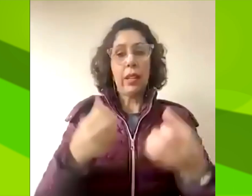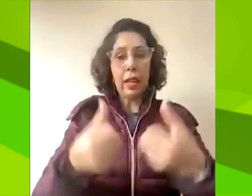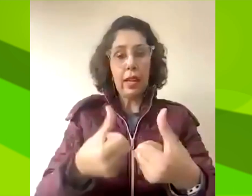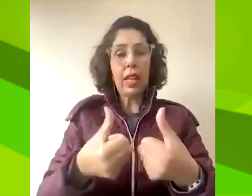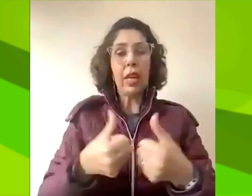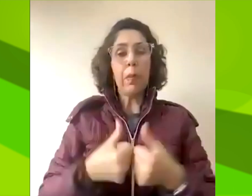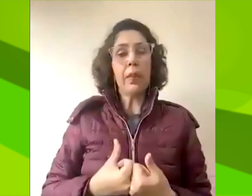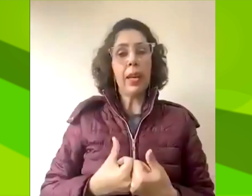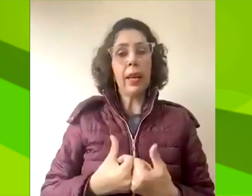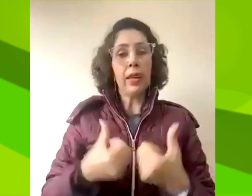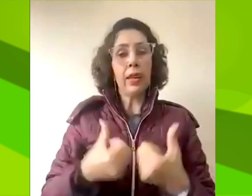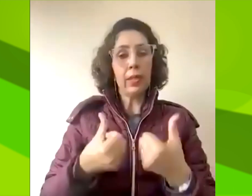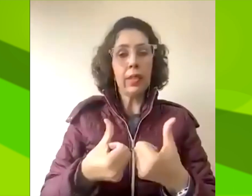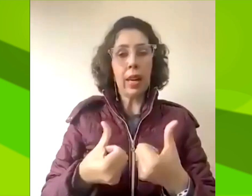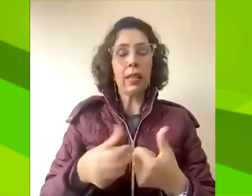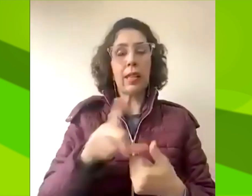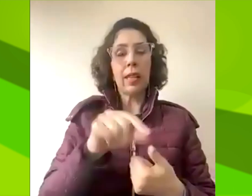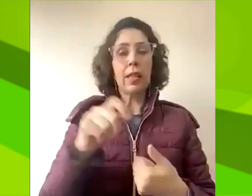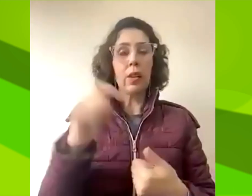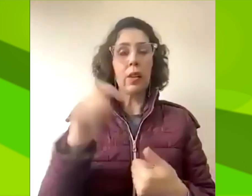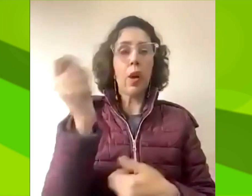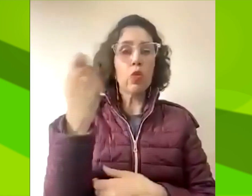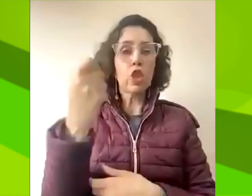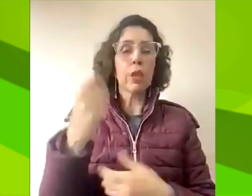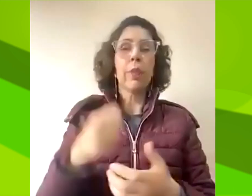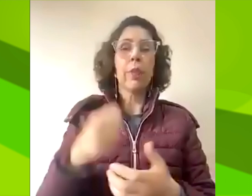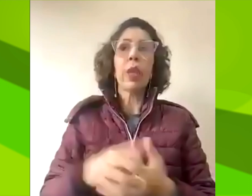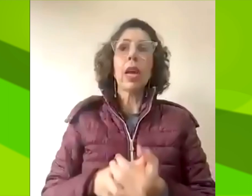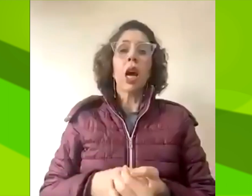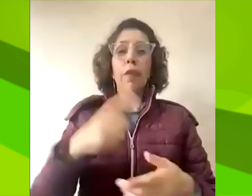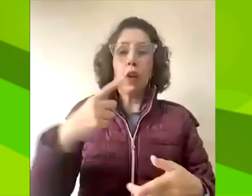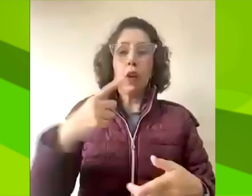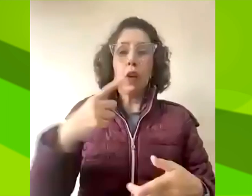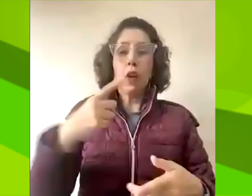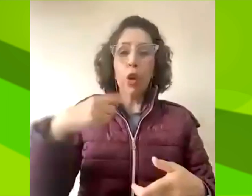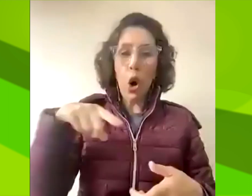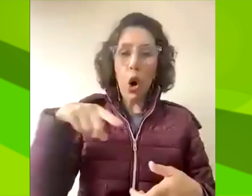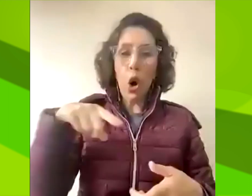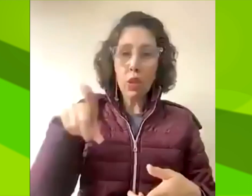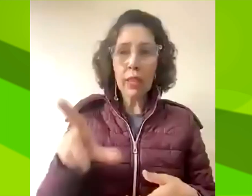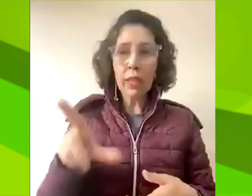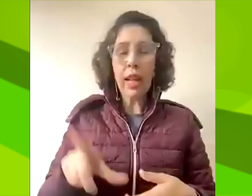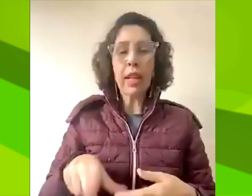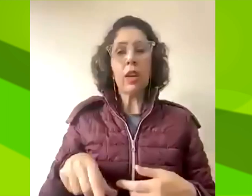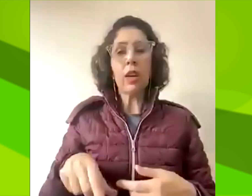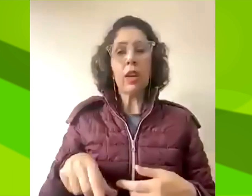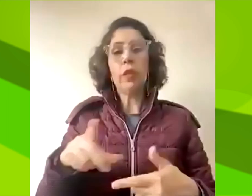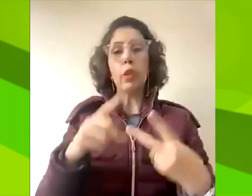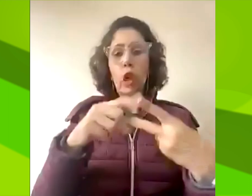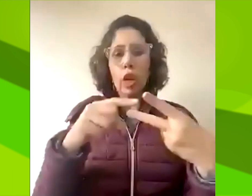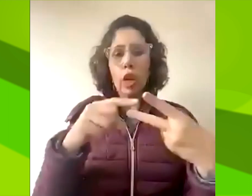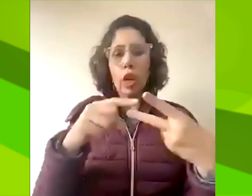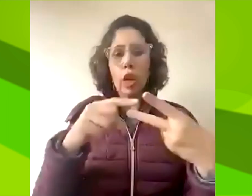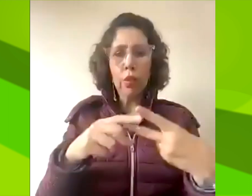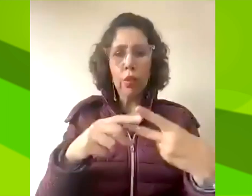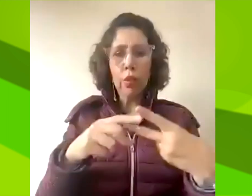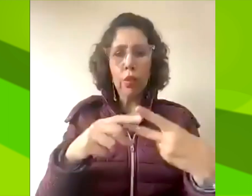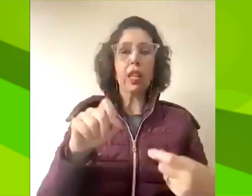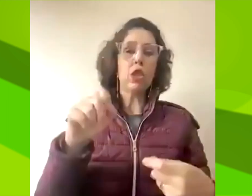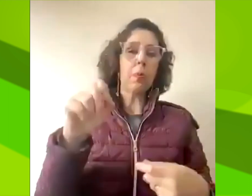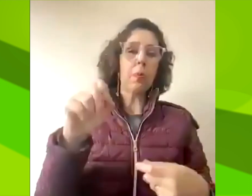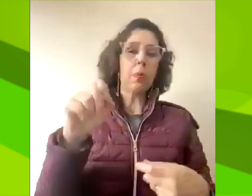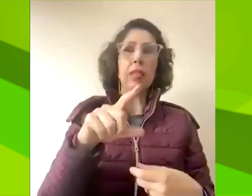na equipe de seis, na seleção gaúcha. Foi outro atleta, agora foram dois convocados para a seleção